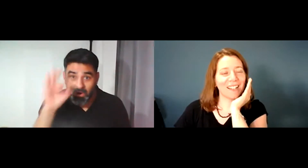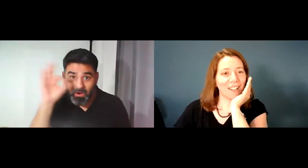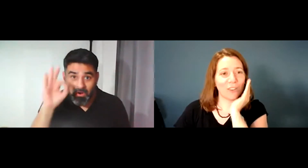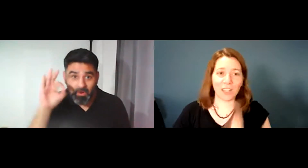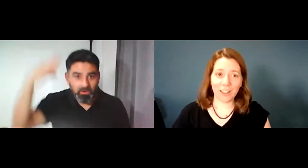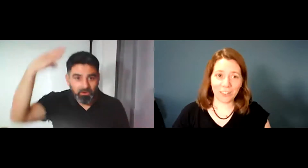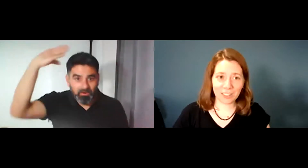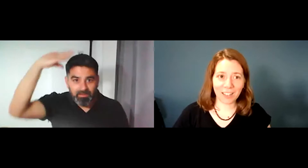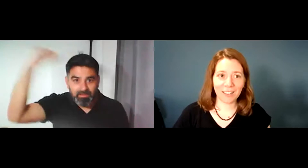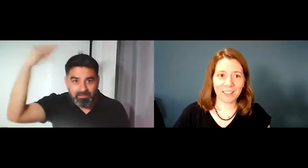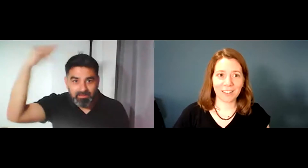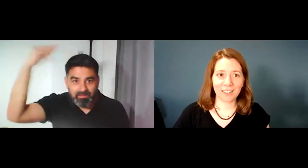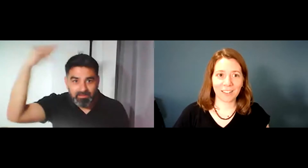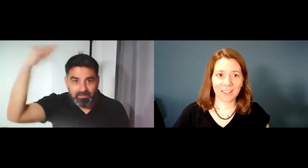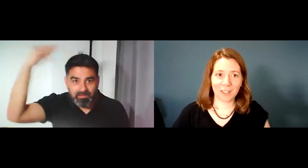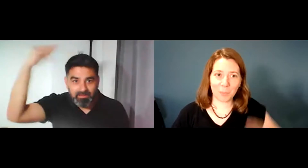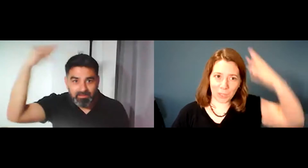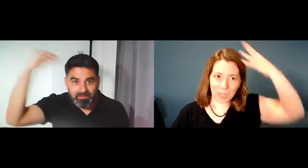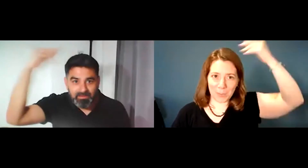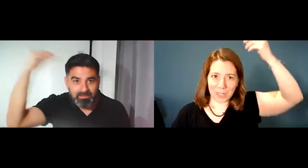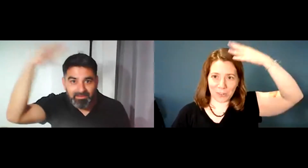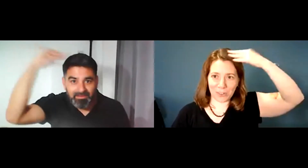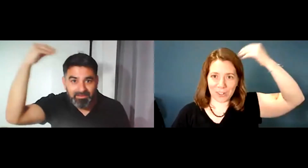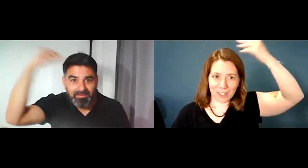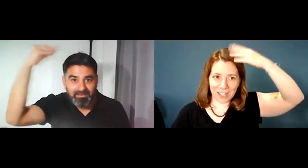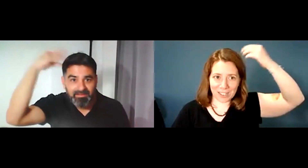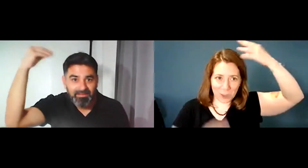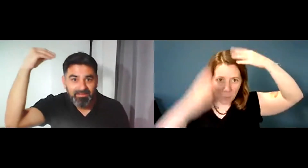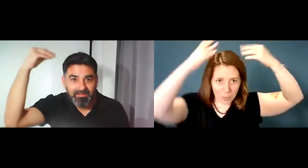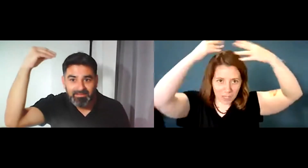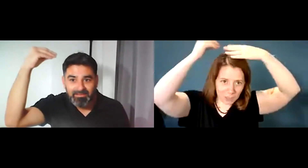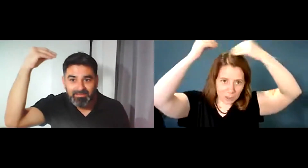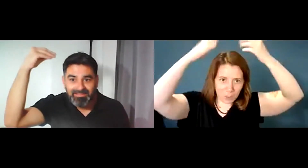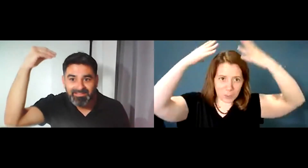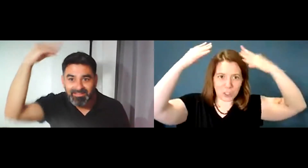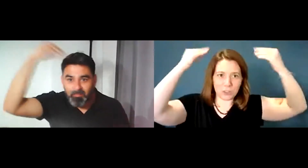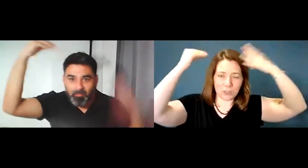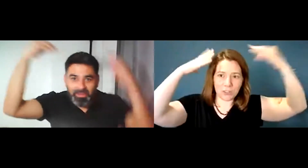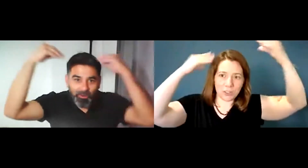O la otra, por el pelo, así como paradito los pinchitos.